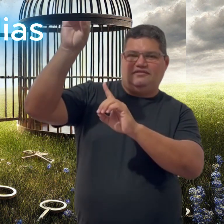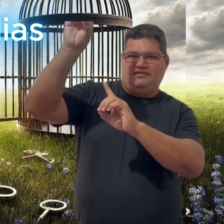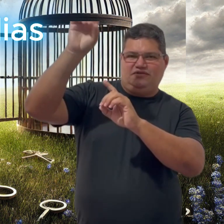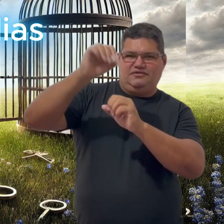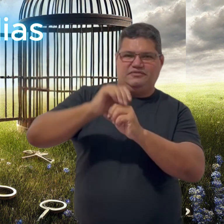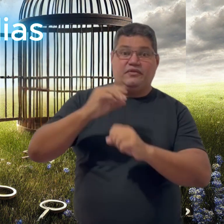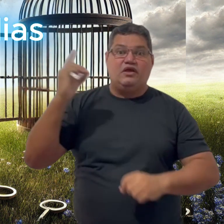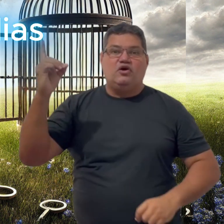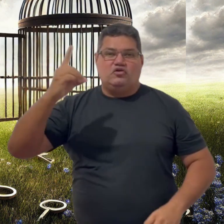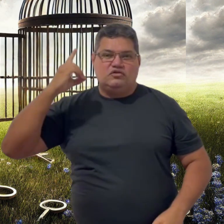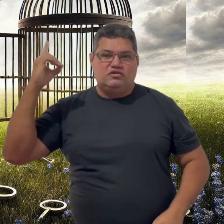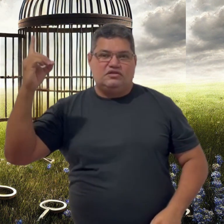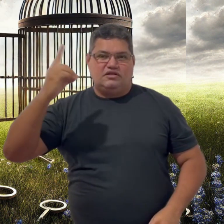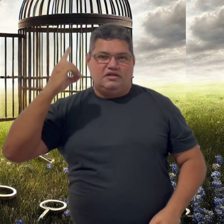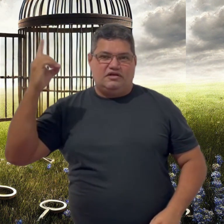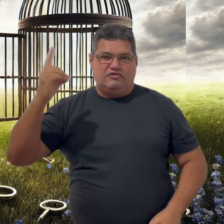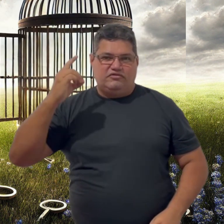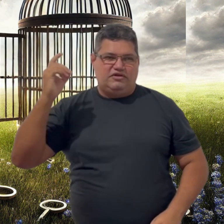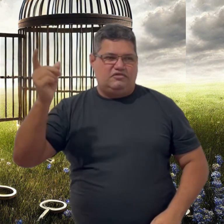dele sobre Golias,